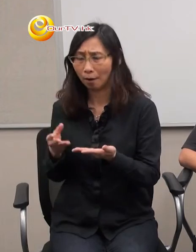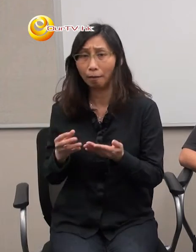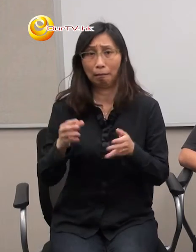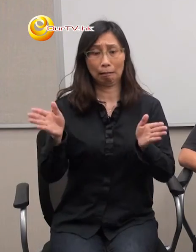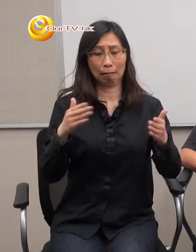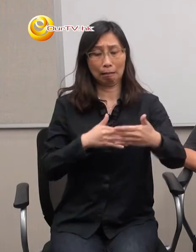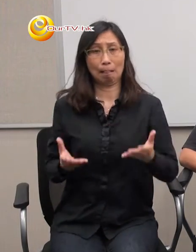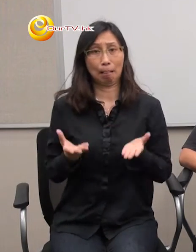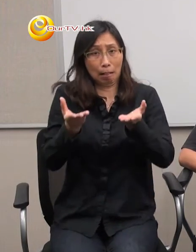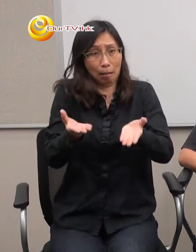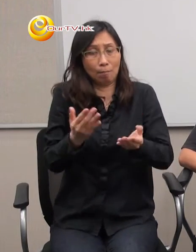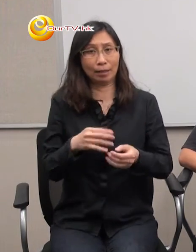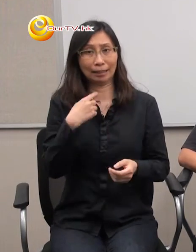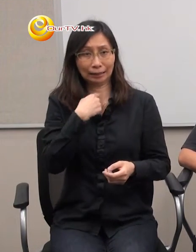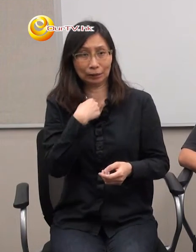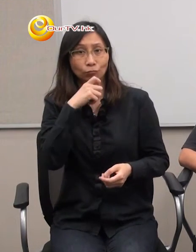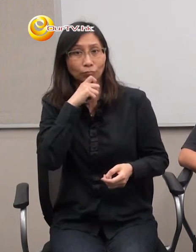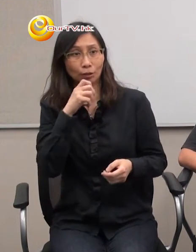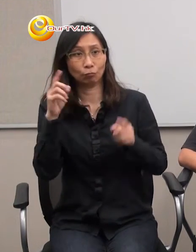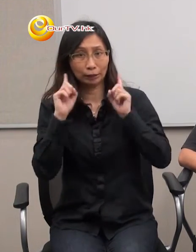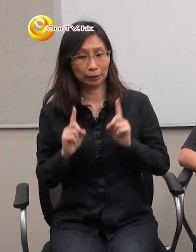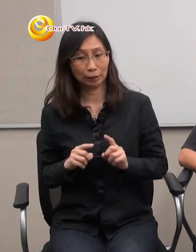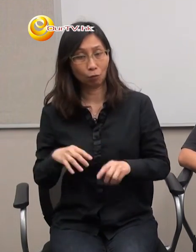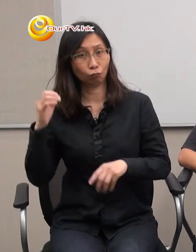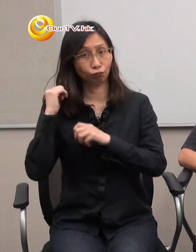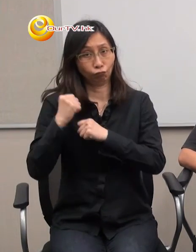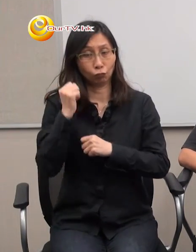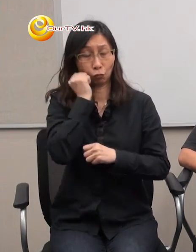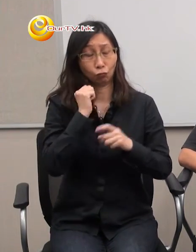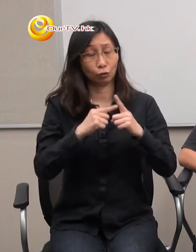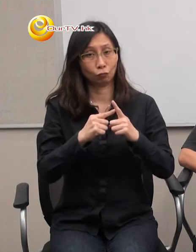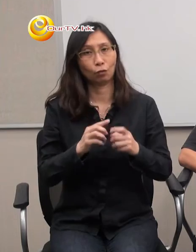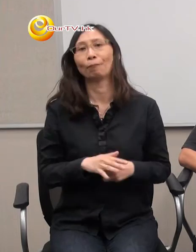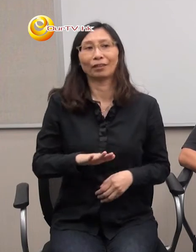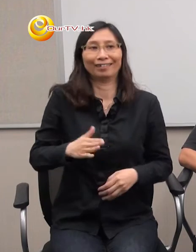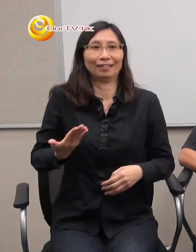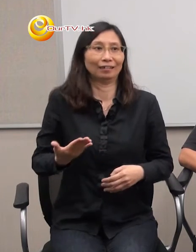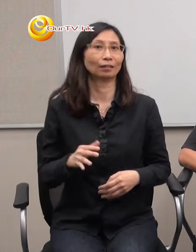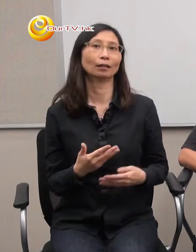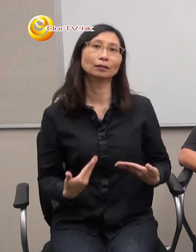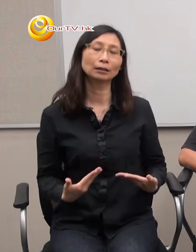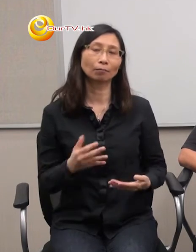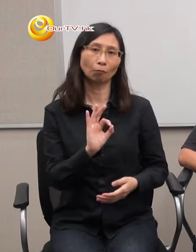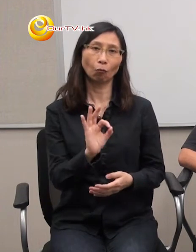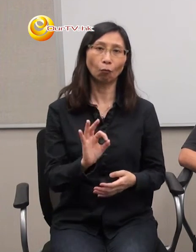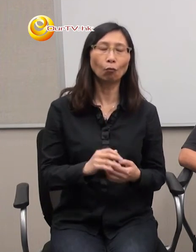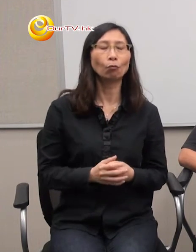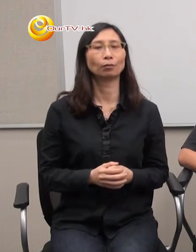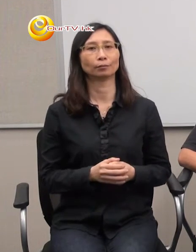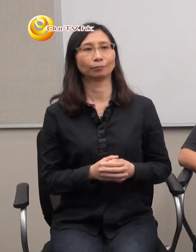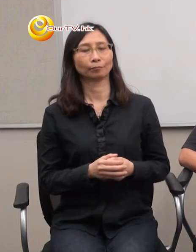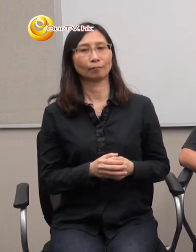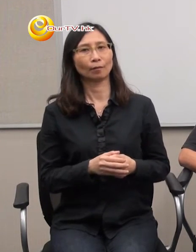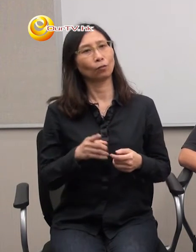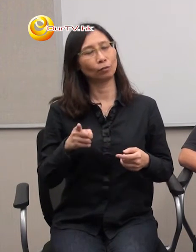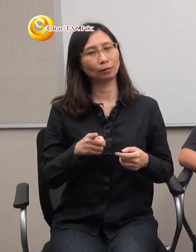人喎。梁振英話：喂，睇嚟即深港通應該未掂喎，咁即係又